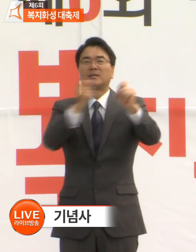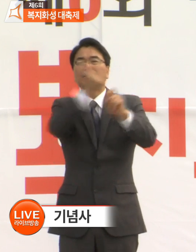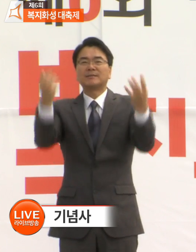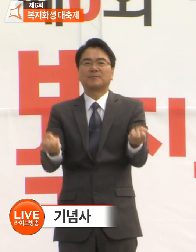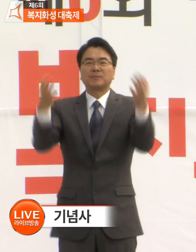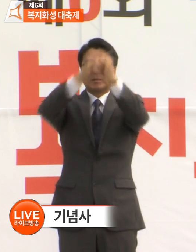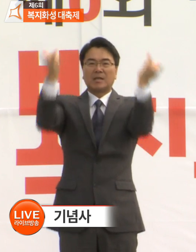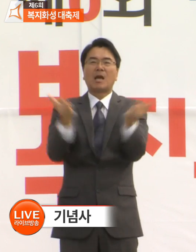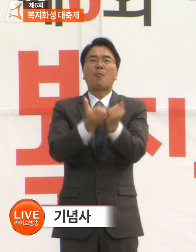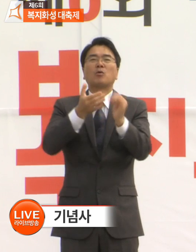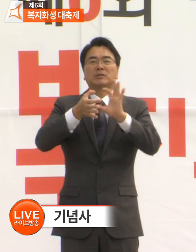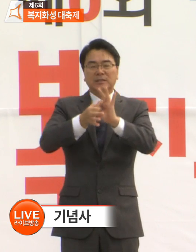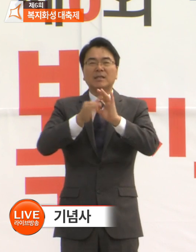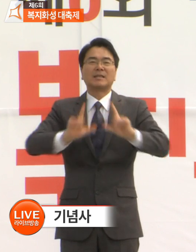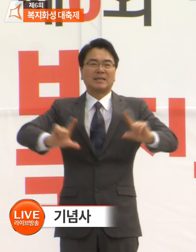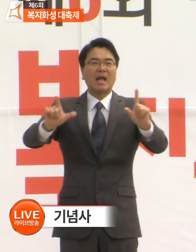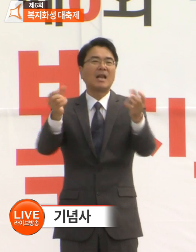및 사회복지의 날 행사가